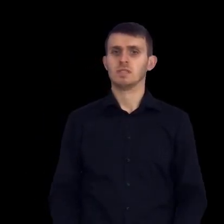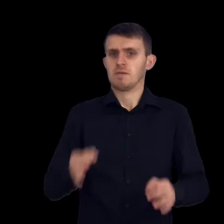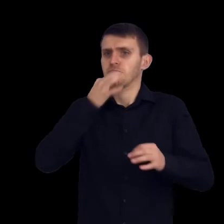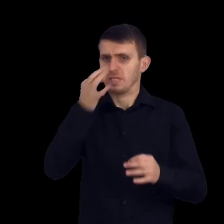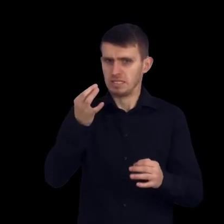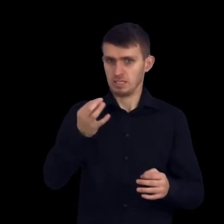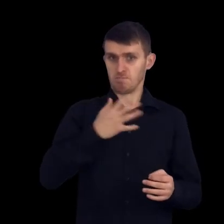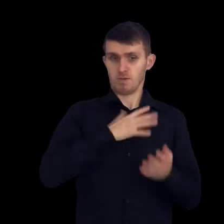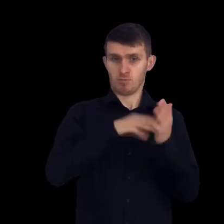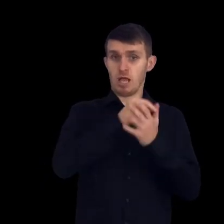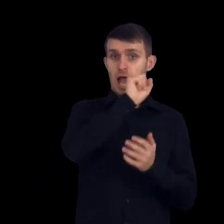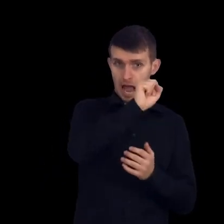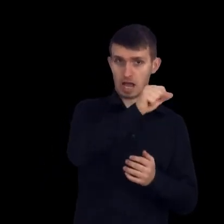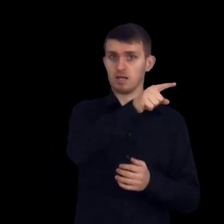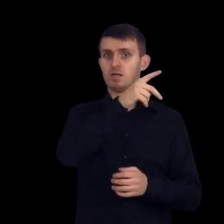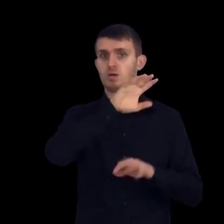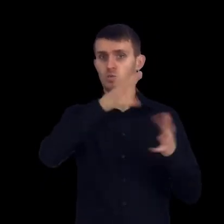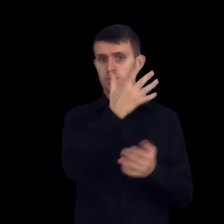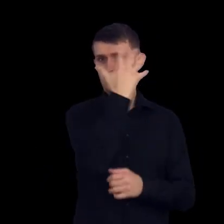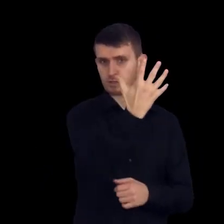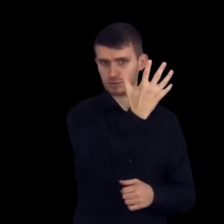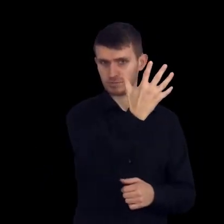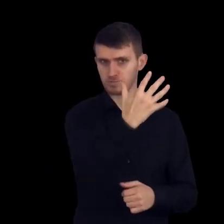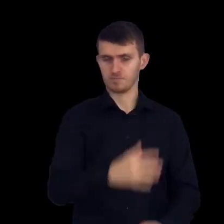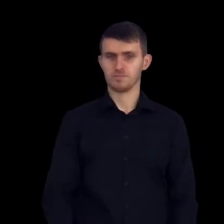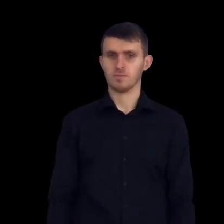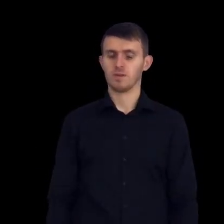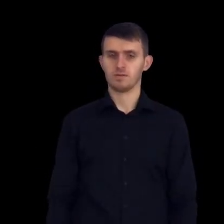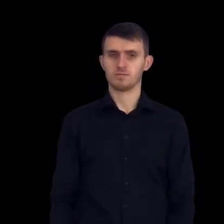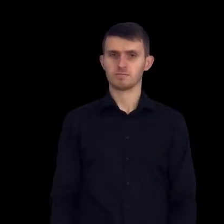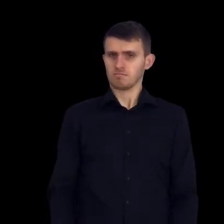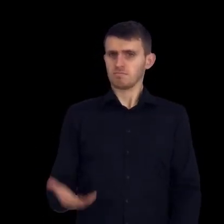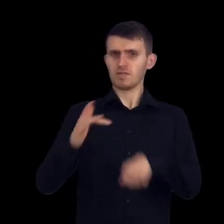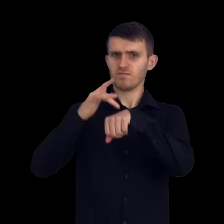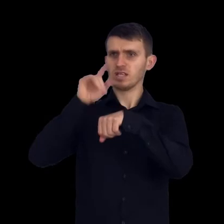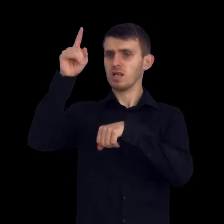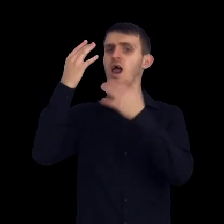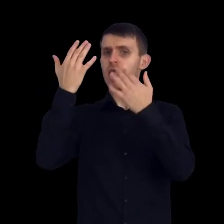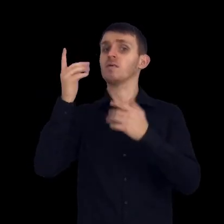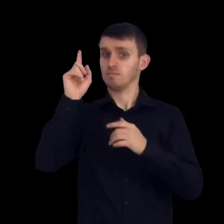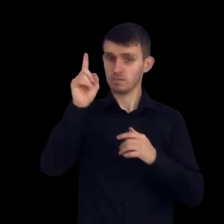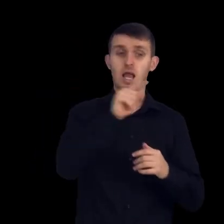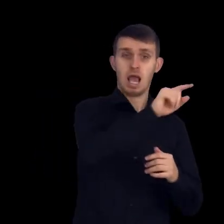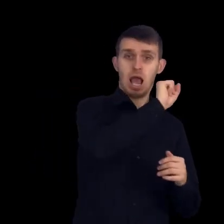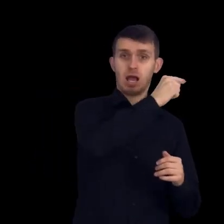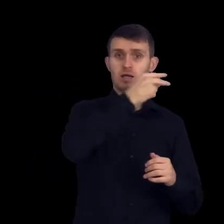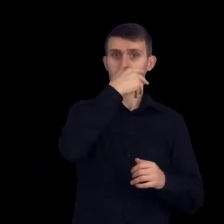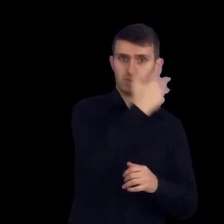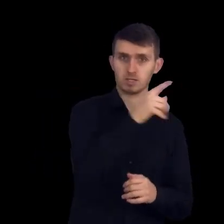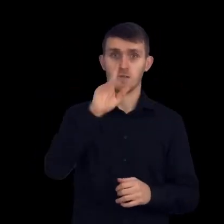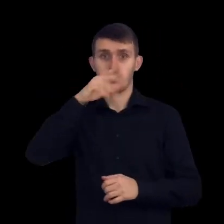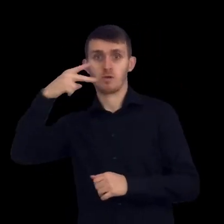b i pytanie jaka jest jego wartość jeśli a równa się 5